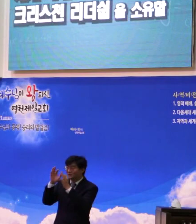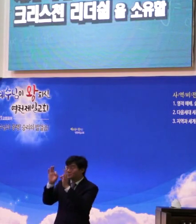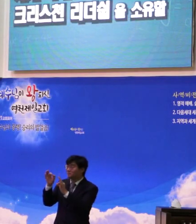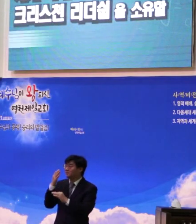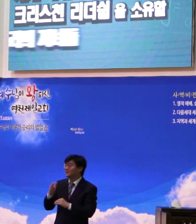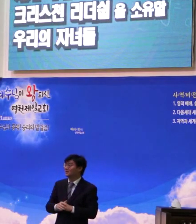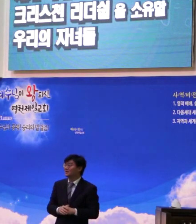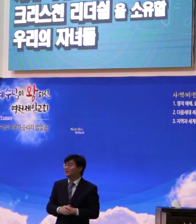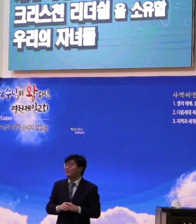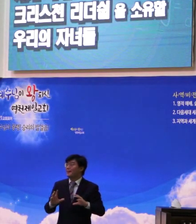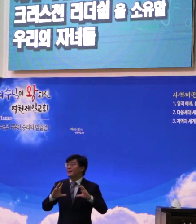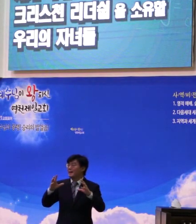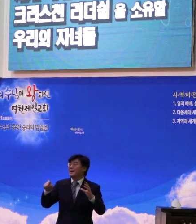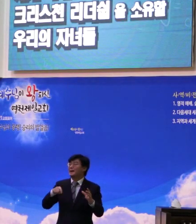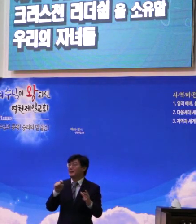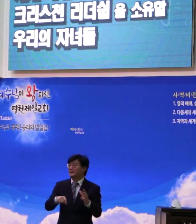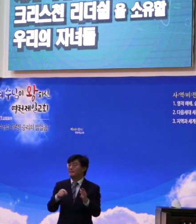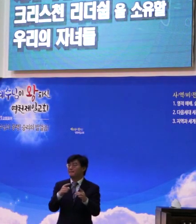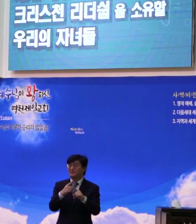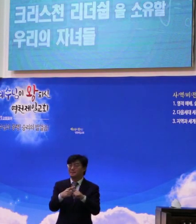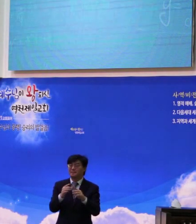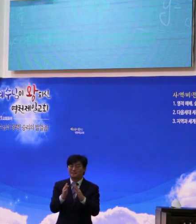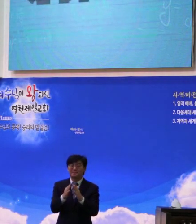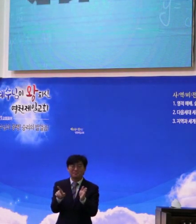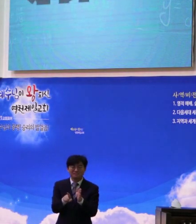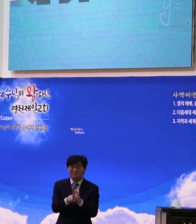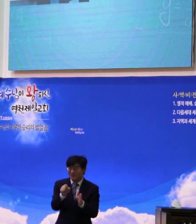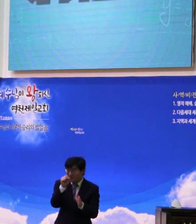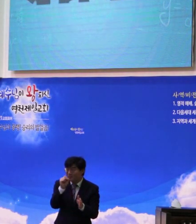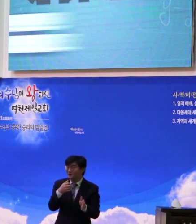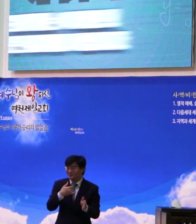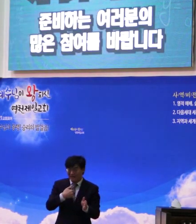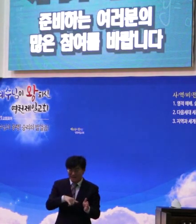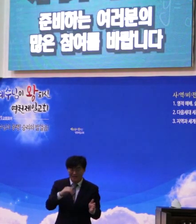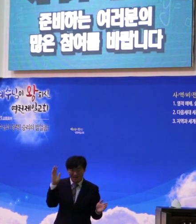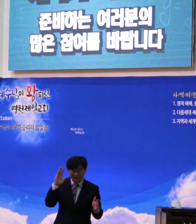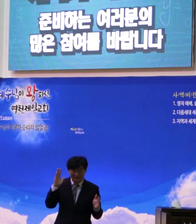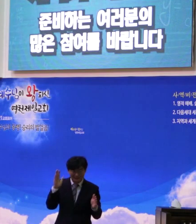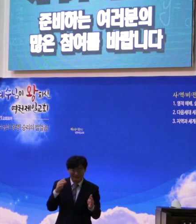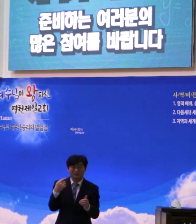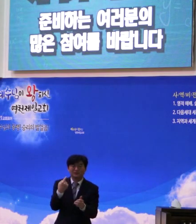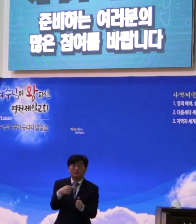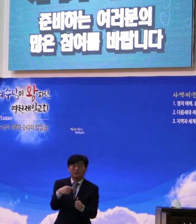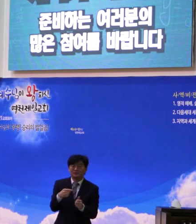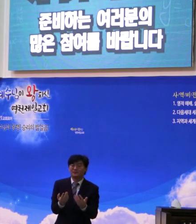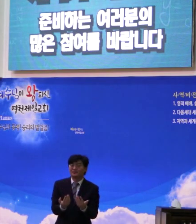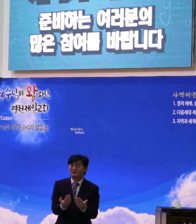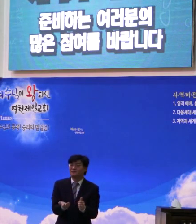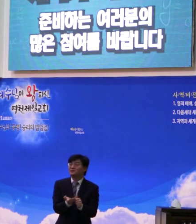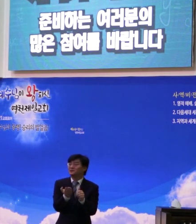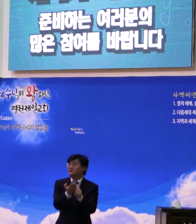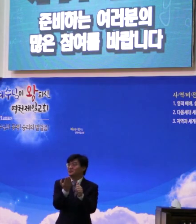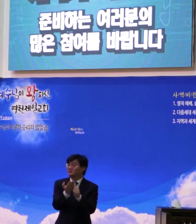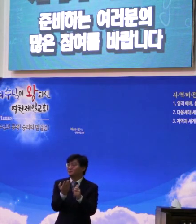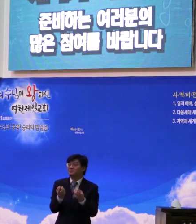탁월한 크리스천 리더십을 소유할 우리의 자녀들, 새학기, 새 출발을 준비하는 여러분의 많은 참여를